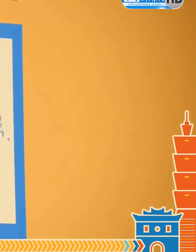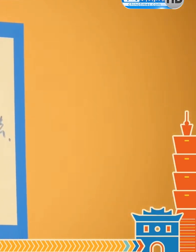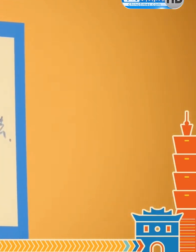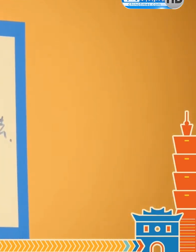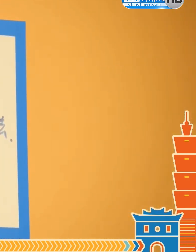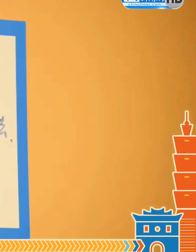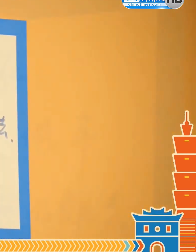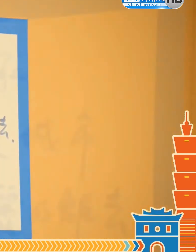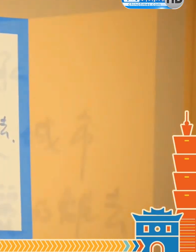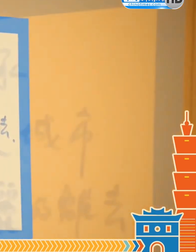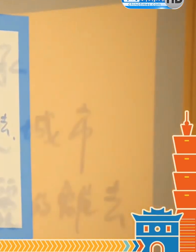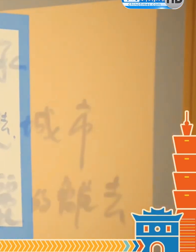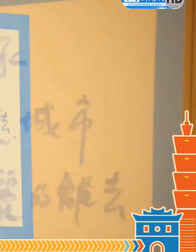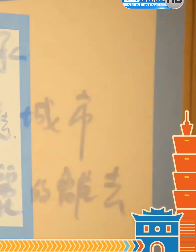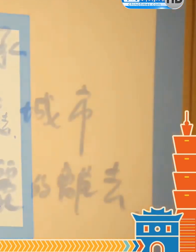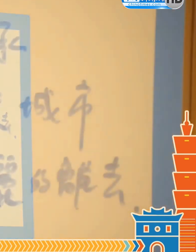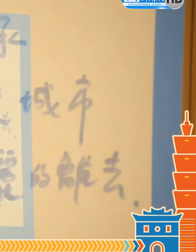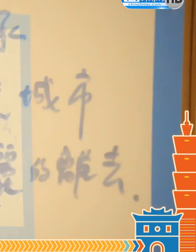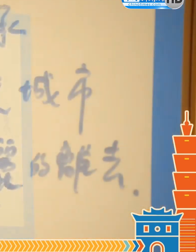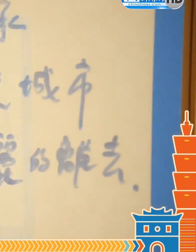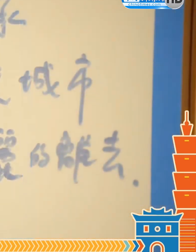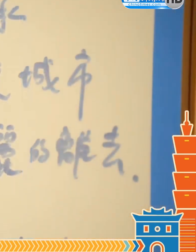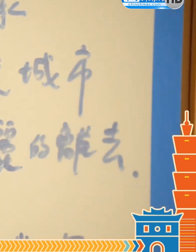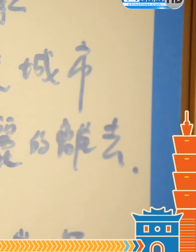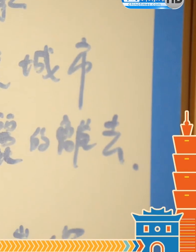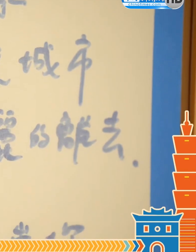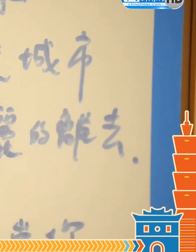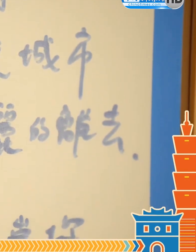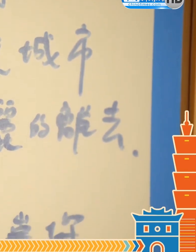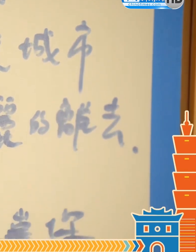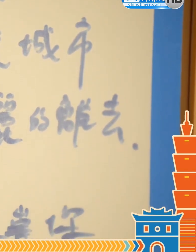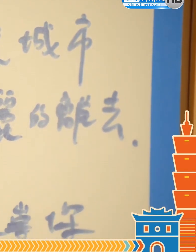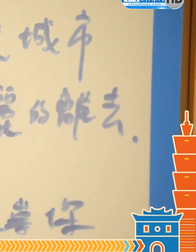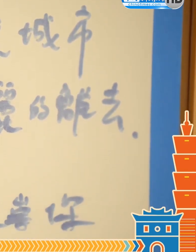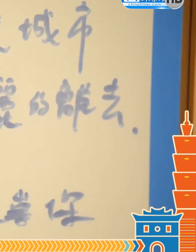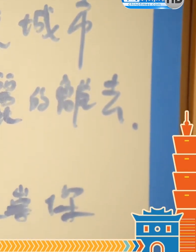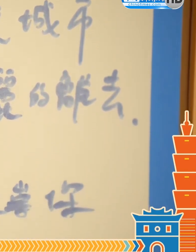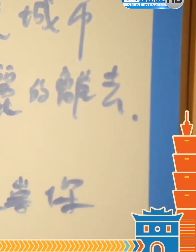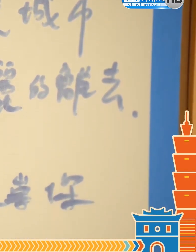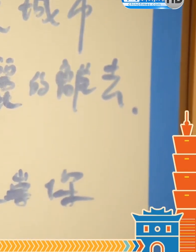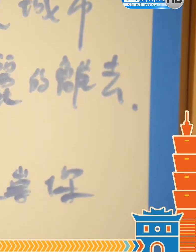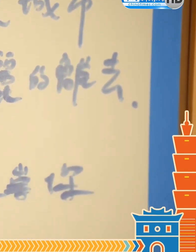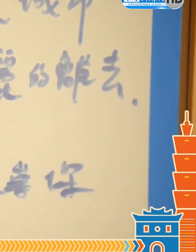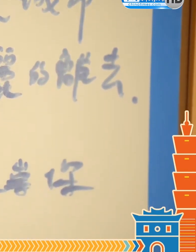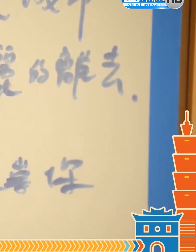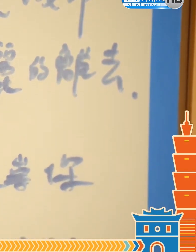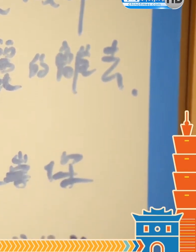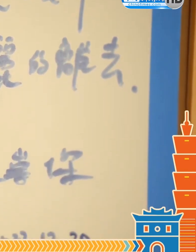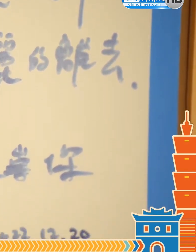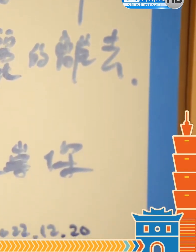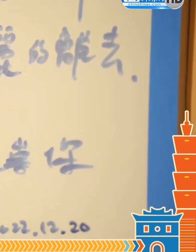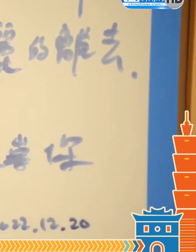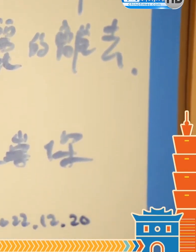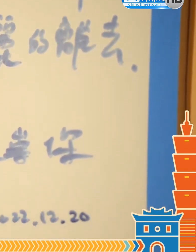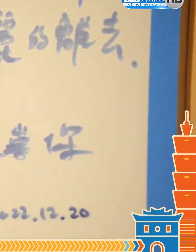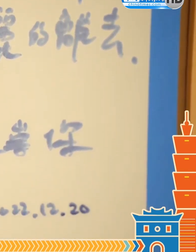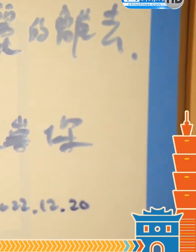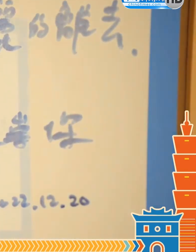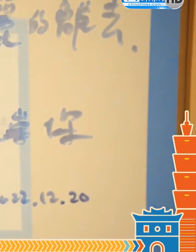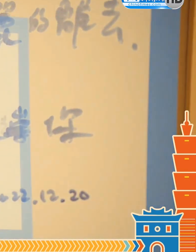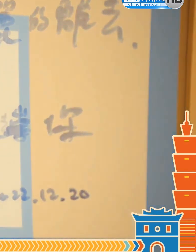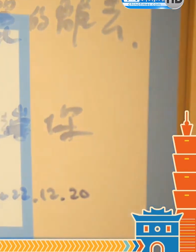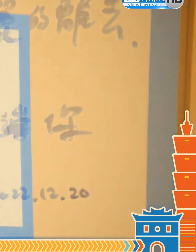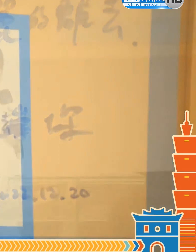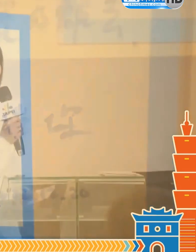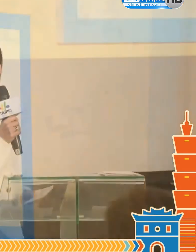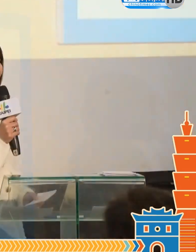去。好，很有诗意的一段话哦。那我们接下来是不是也有请很潇洒的林崇杰局长上台，跟我们简单分